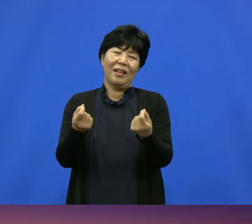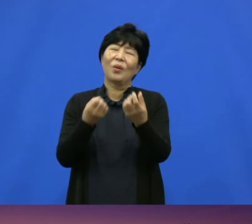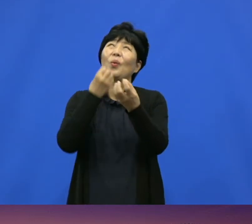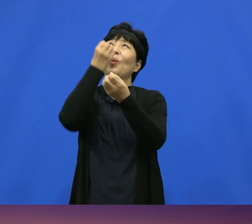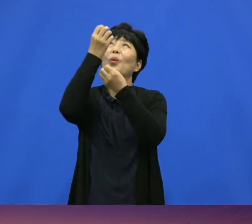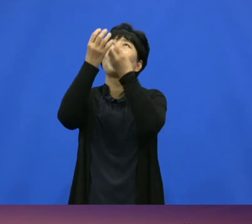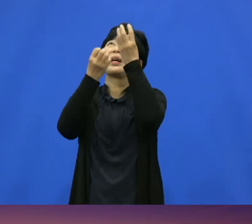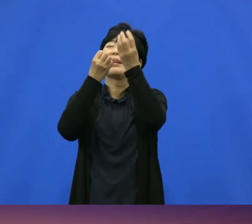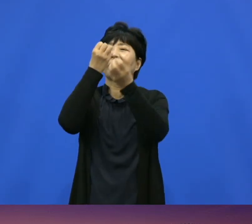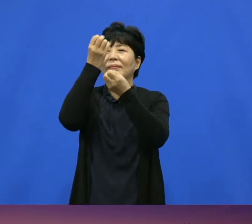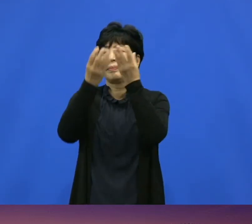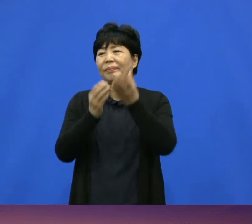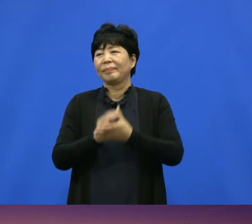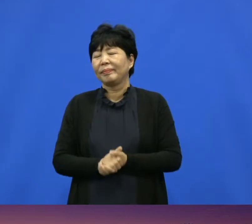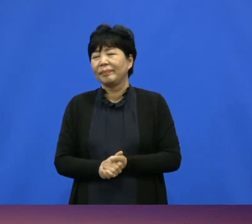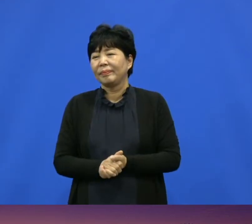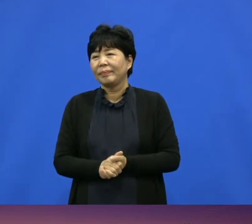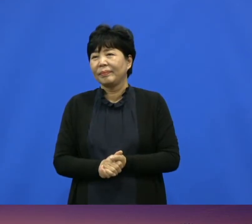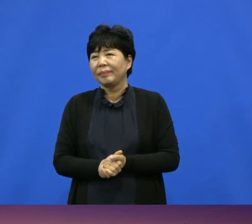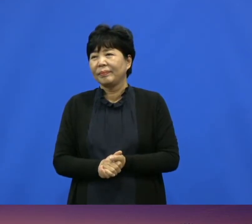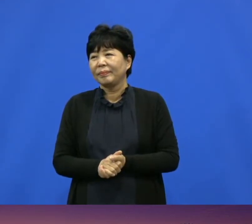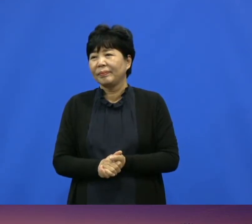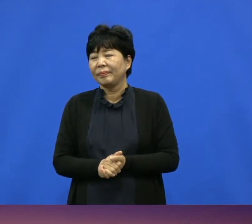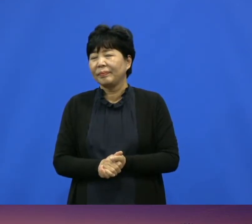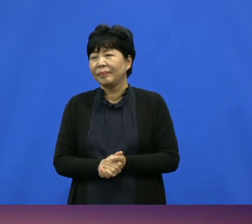처참한 자아상이 일어난 거예요.